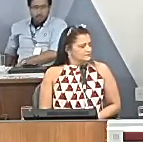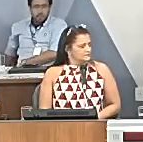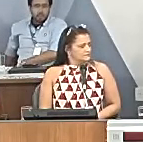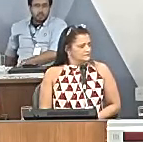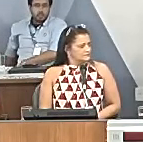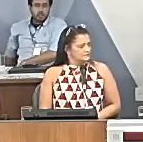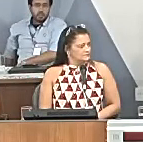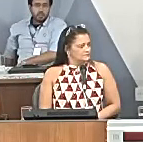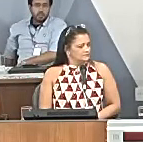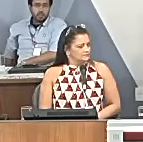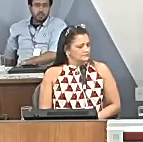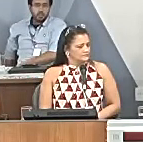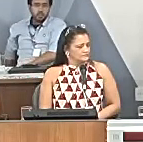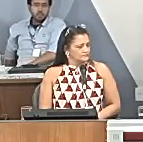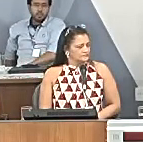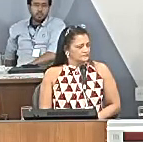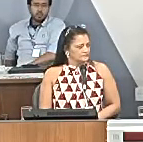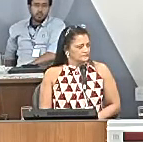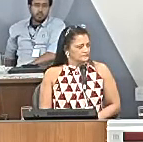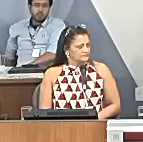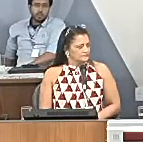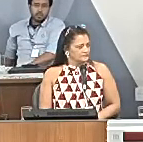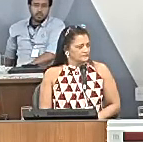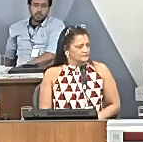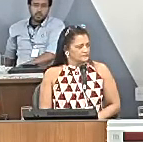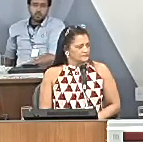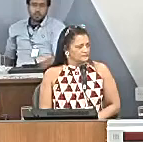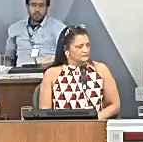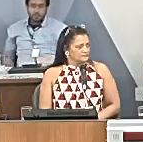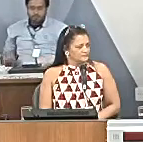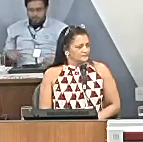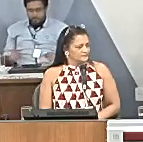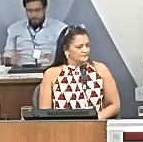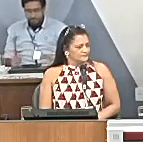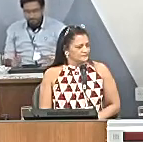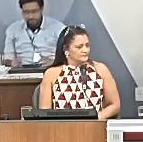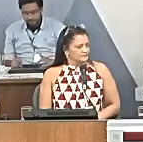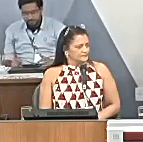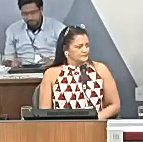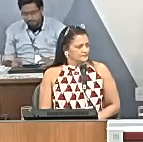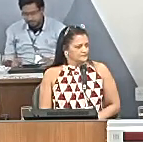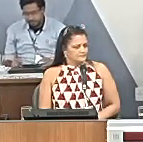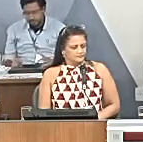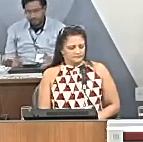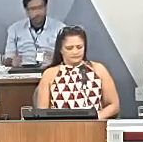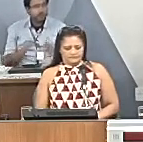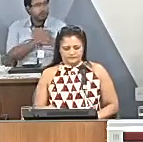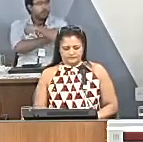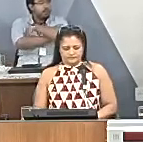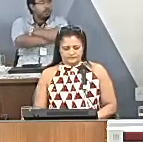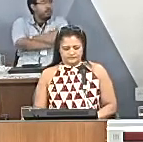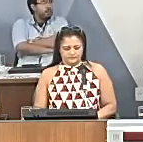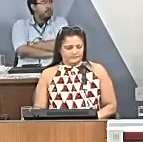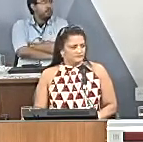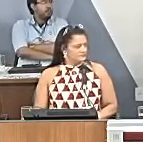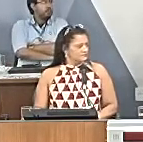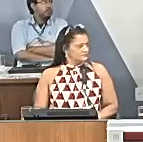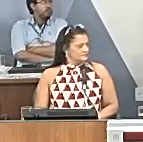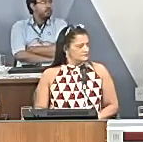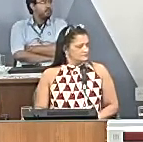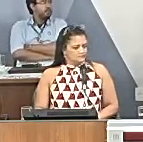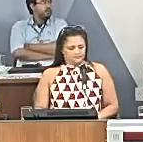para tirar dessas pessoas que têm deficiência tem que ter do lado de cá pessoas que entendam as